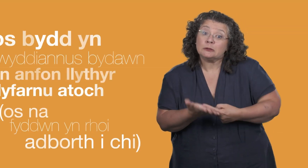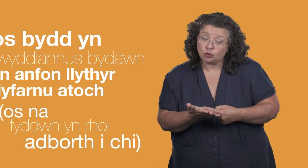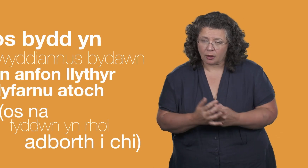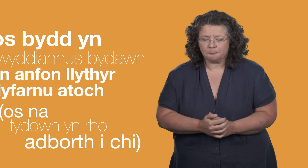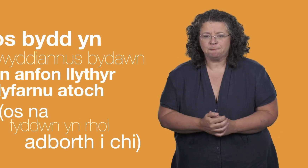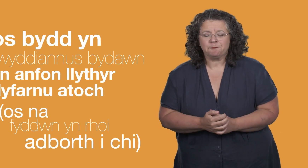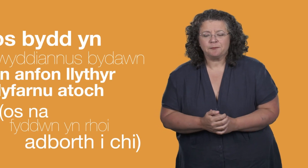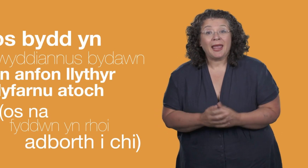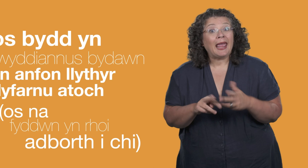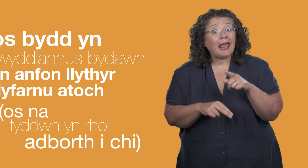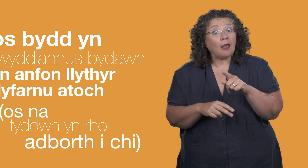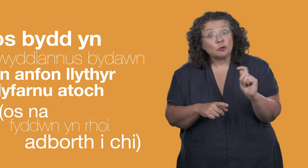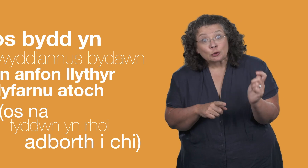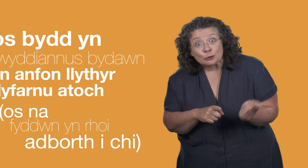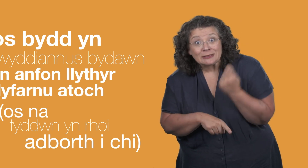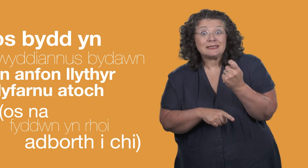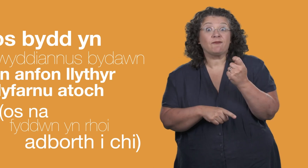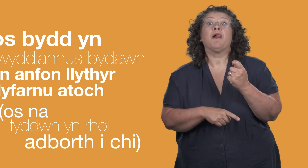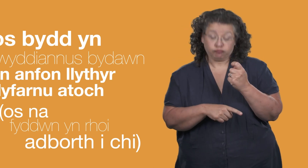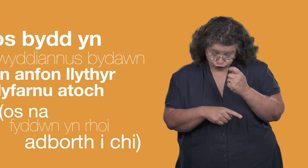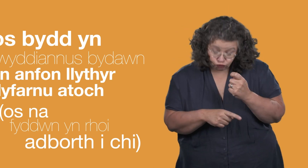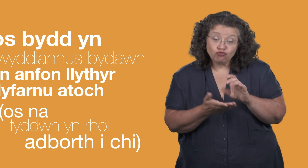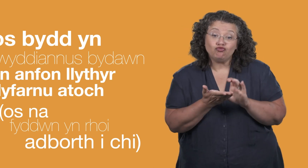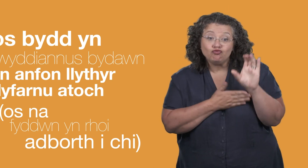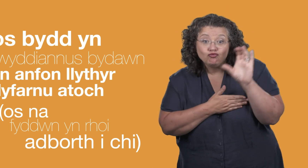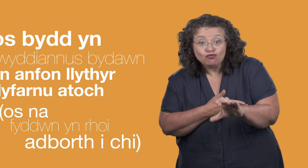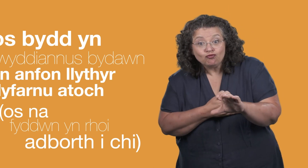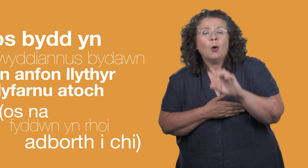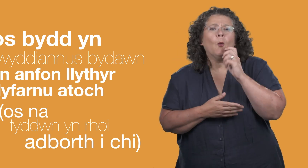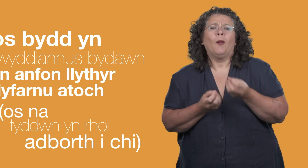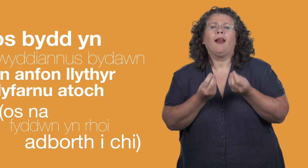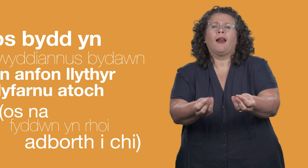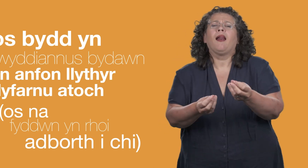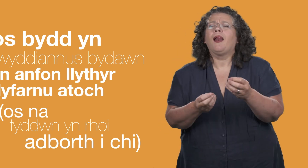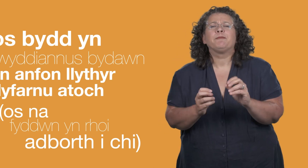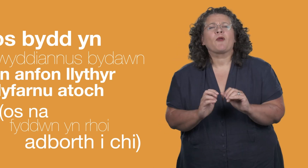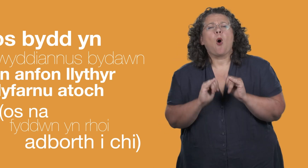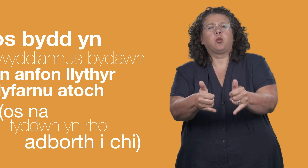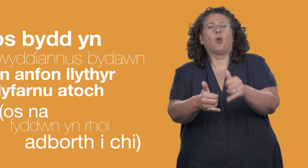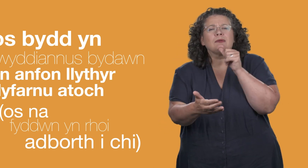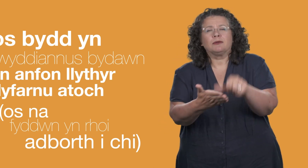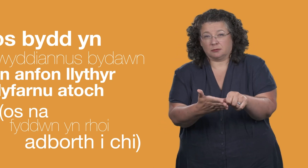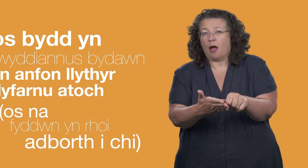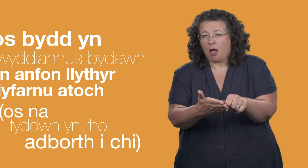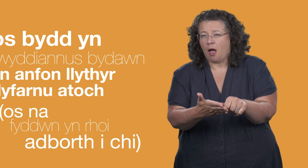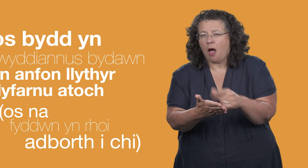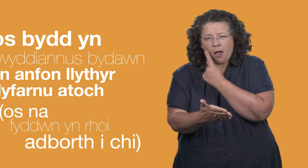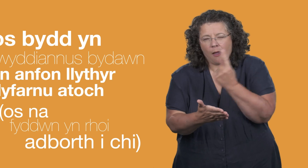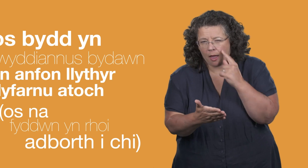Byddwn yn rhoi gwybod i chi am y penderfyniad. Os byddwch yn llwyddiannus, byddwch yn derbyn llythyr dyfarnu a